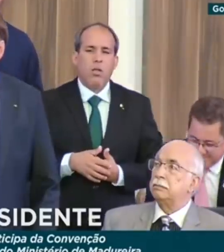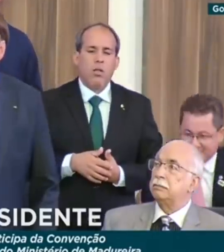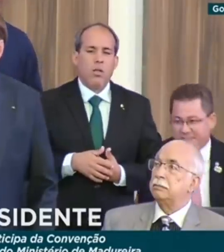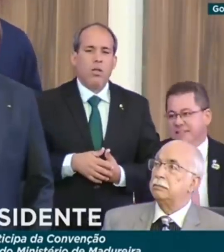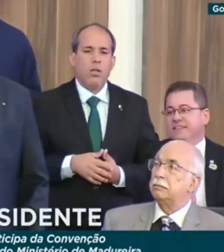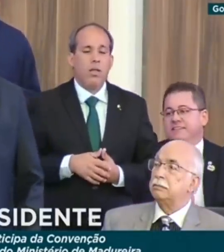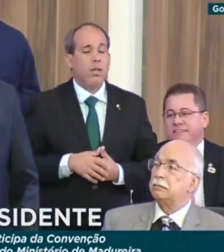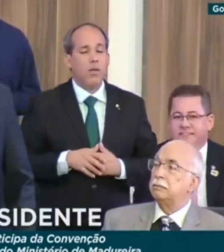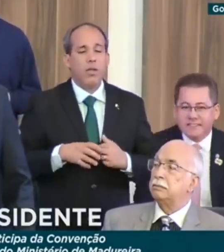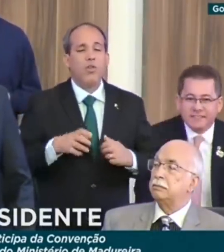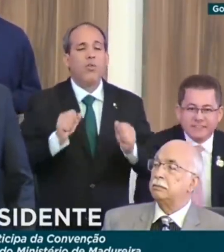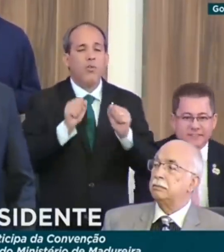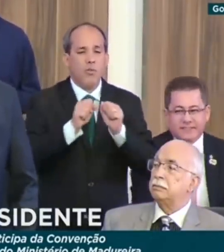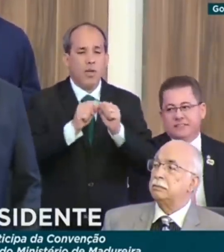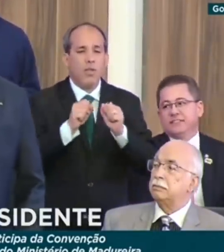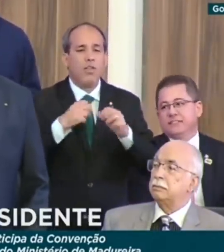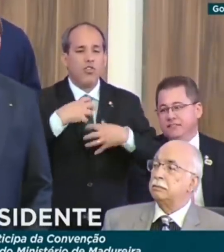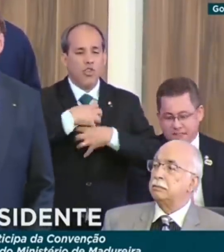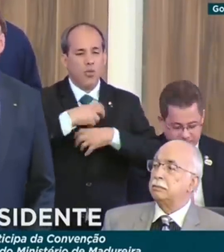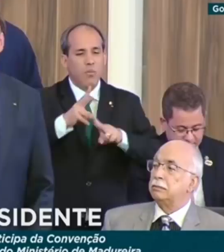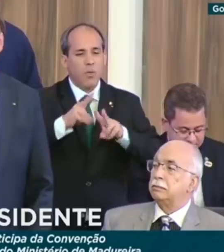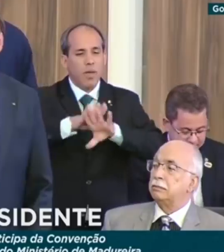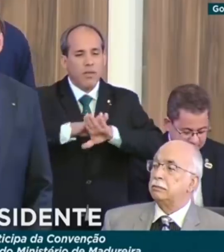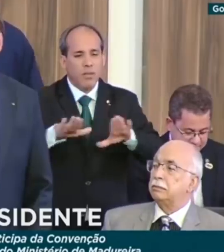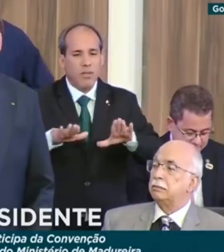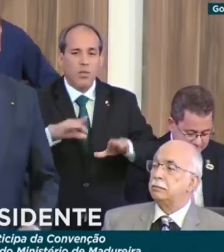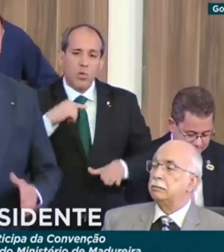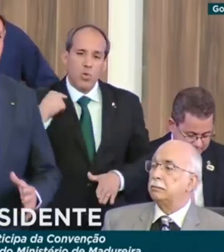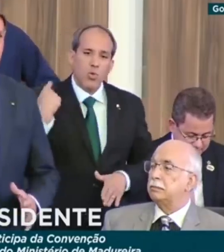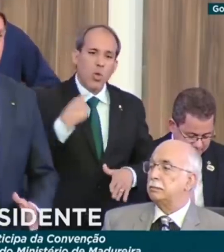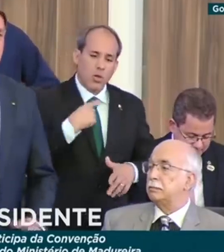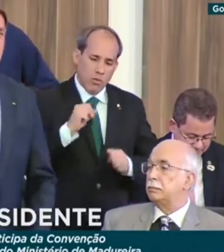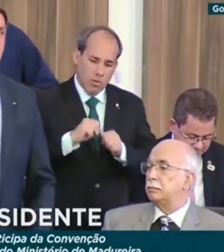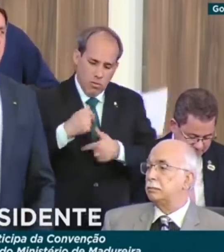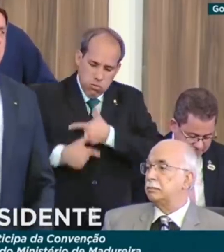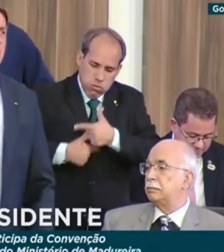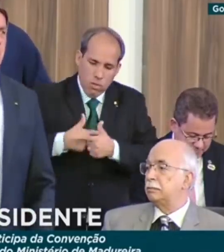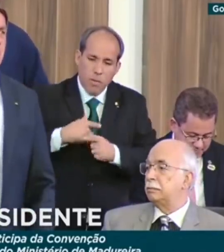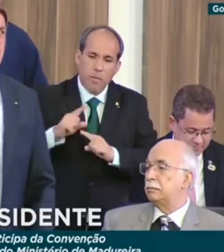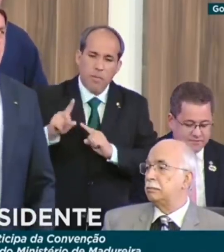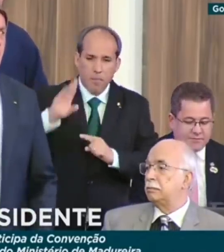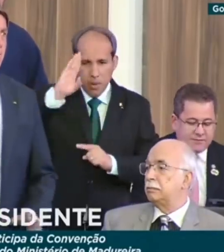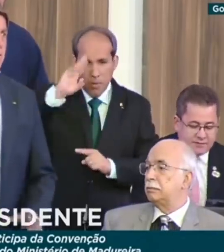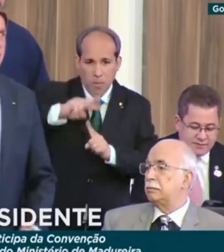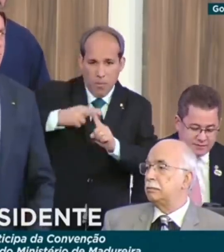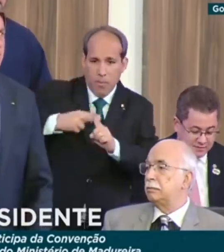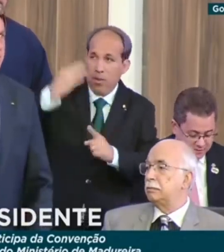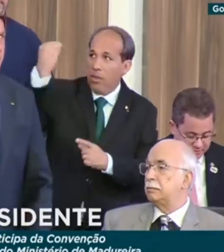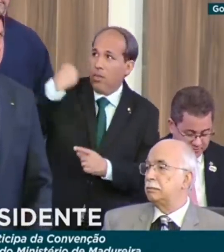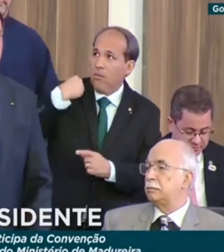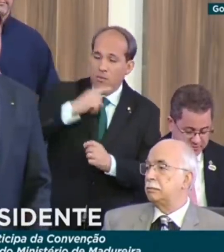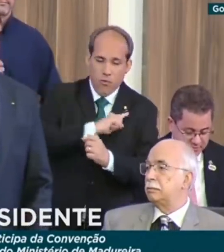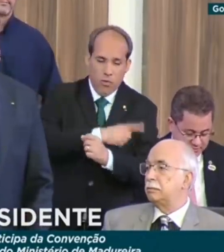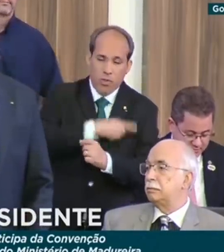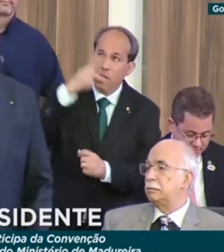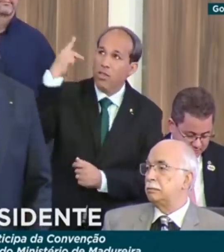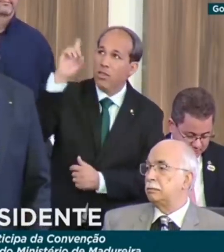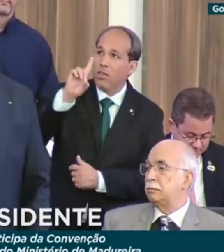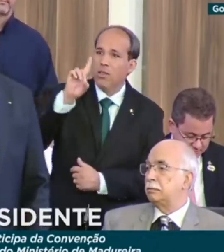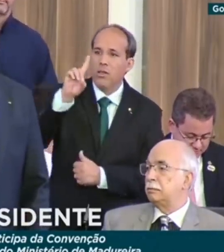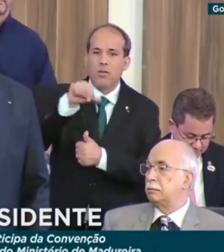É dessa forma que nós governamos, com a força de Deus, para poder mostrar ao